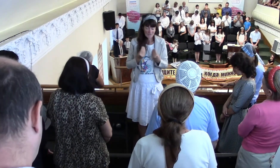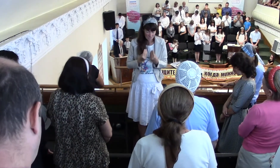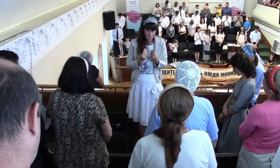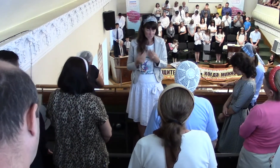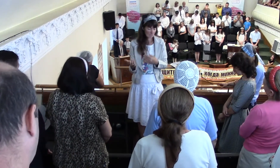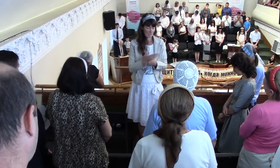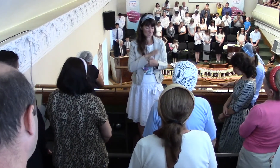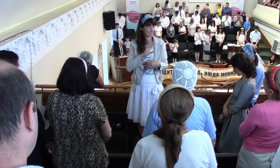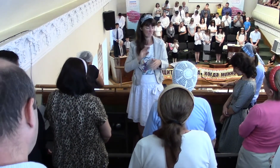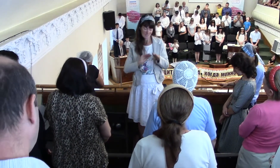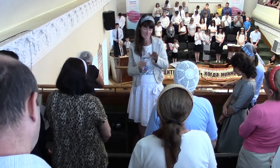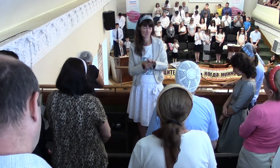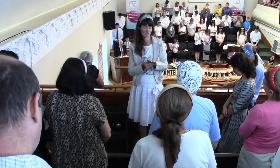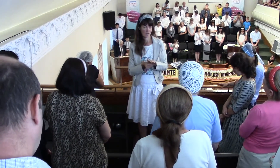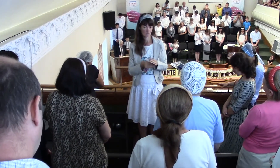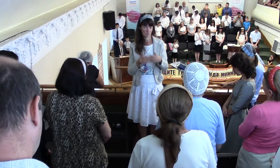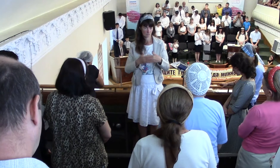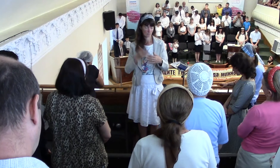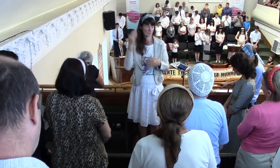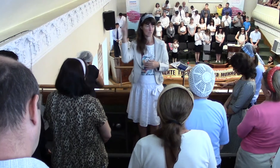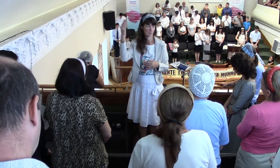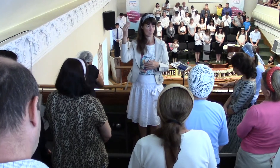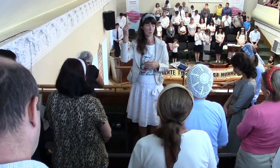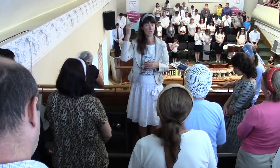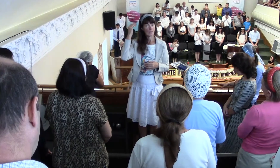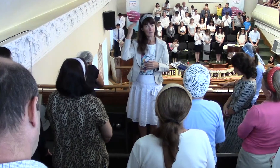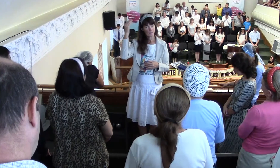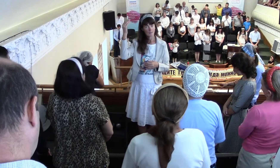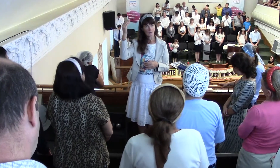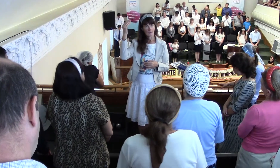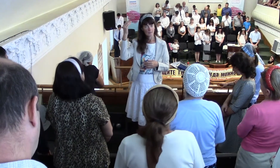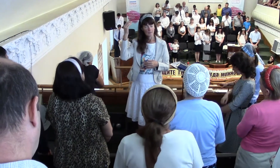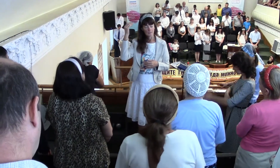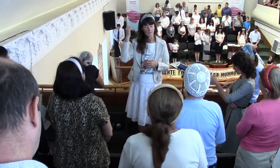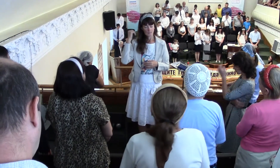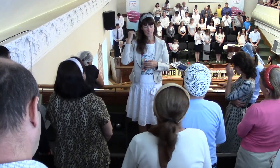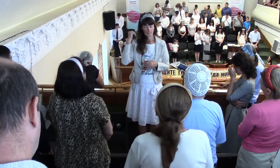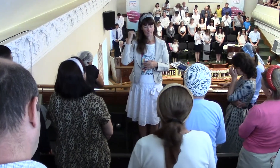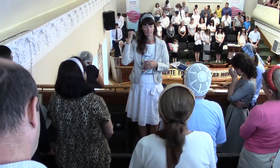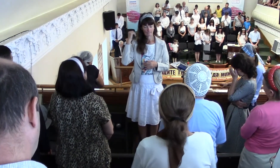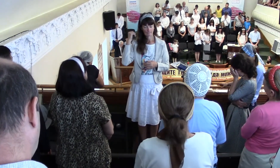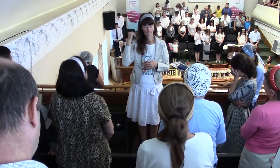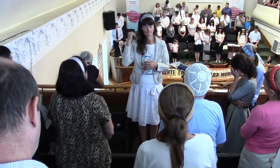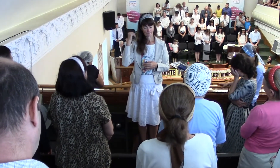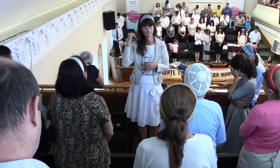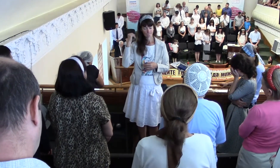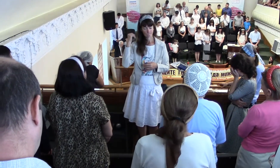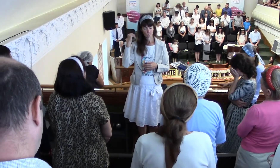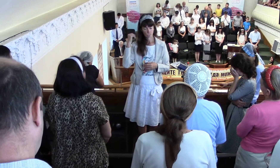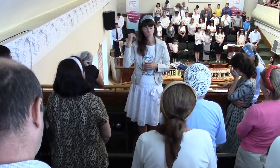наша этика, и наша способность вести себя среди других и выглядеть иногда